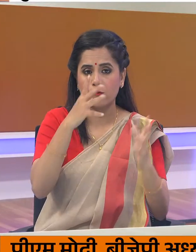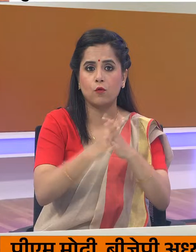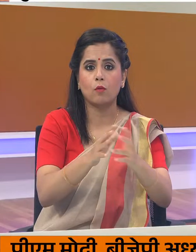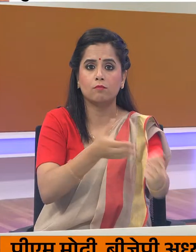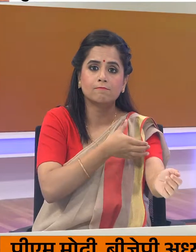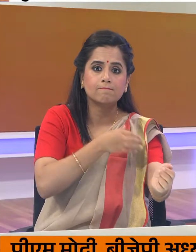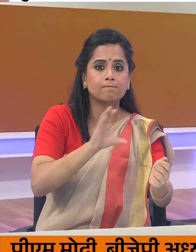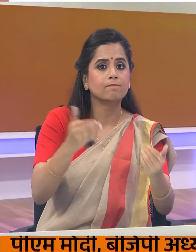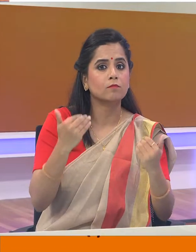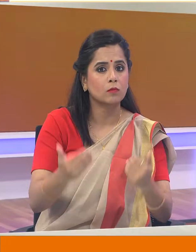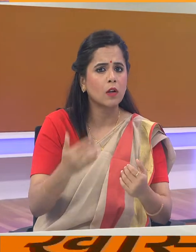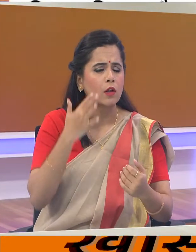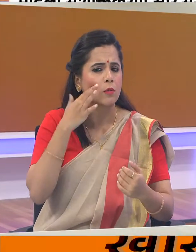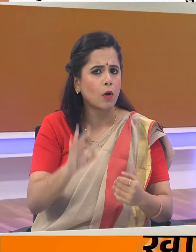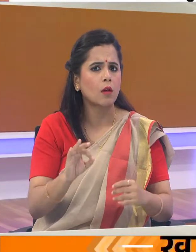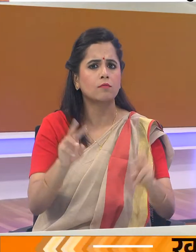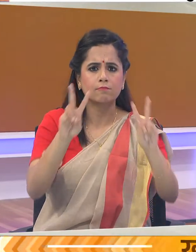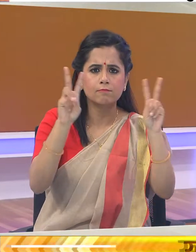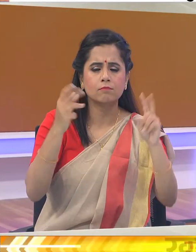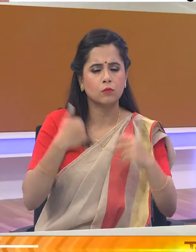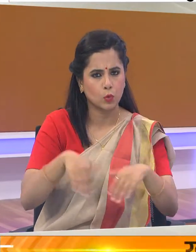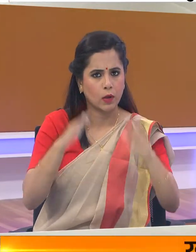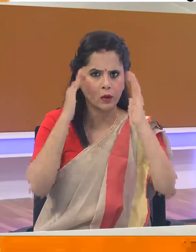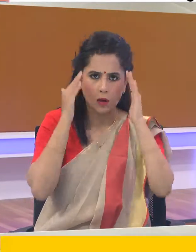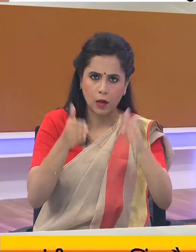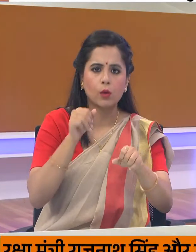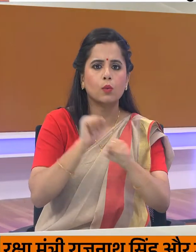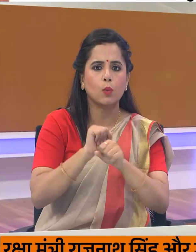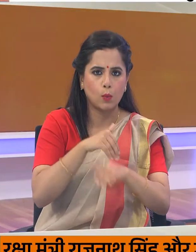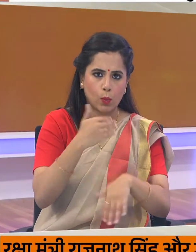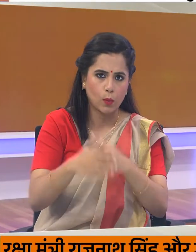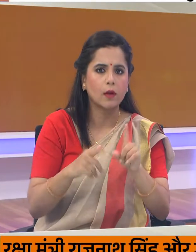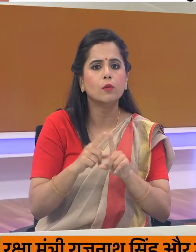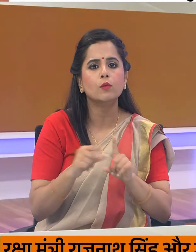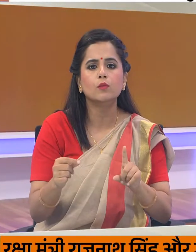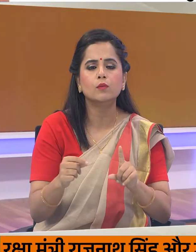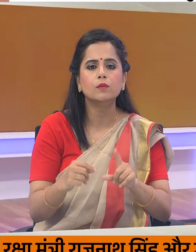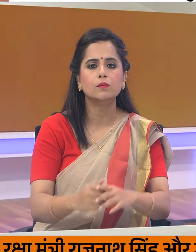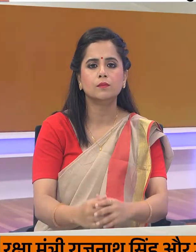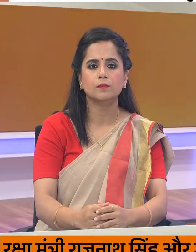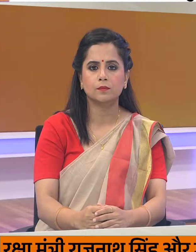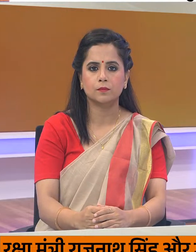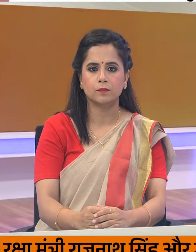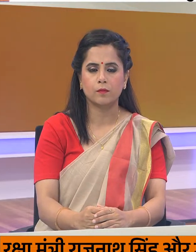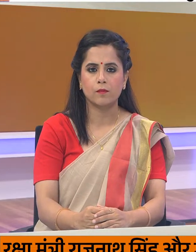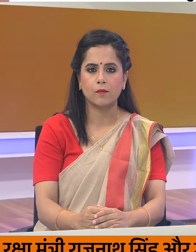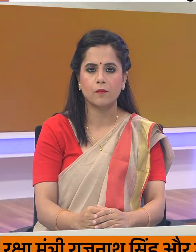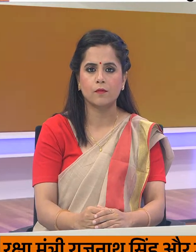महिला सशक्तिकरण पर विशेष ध्यान दिया जाएगा।